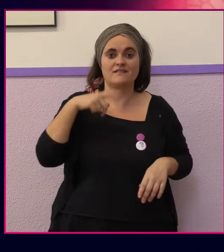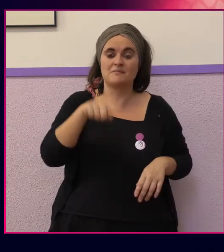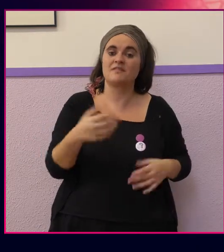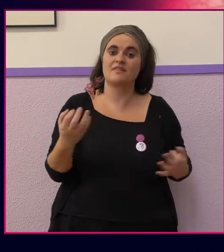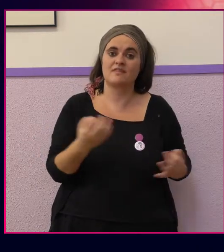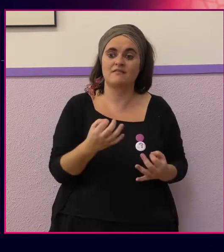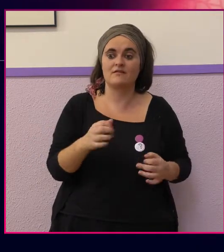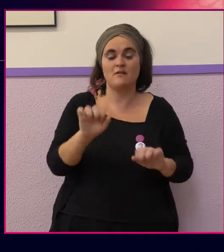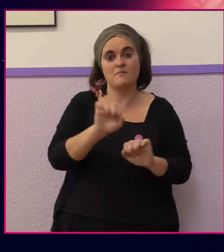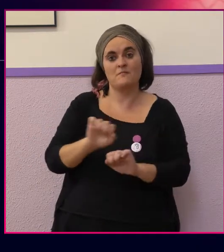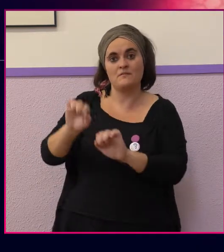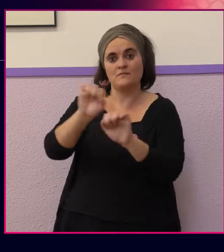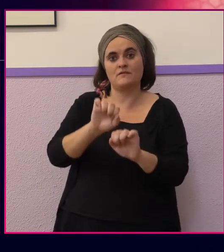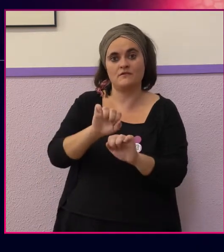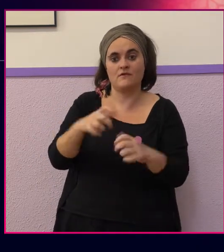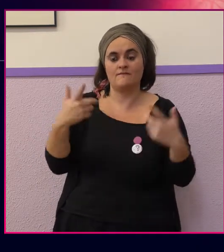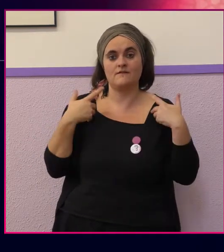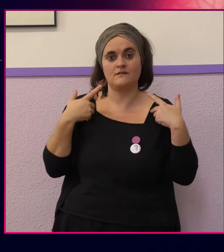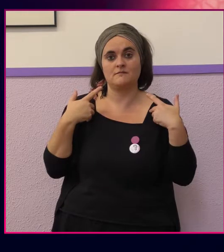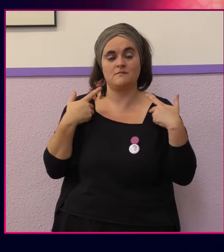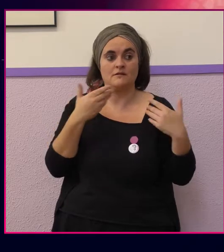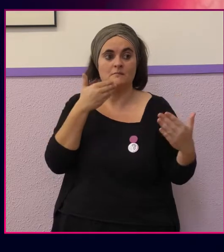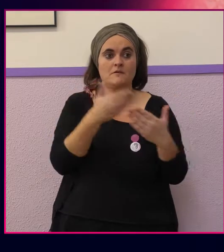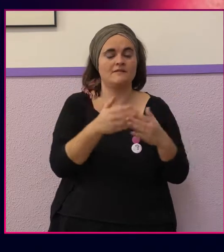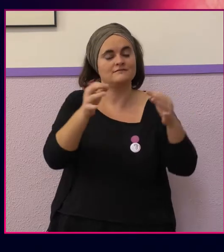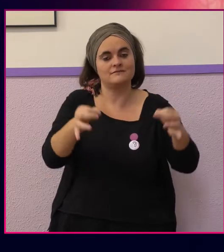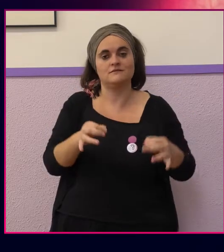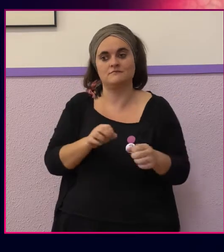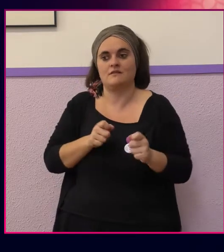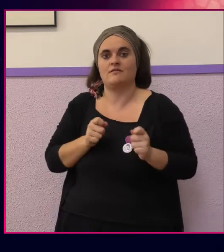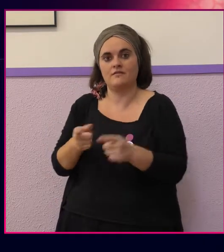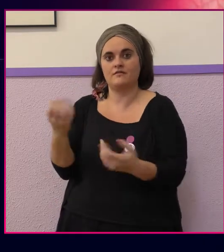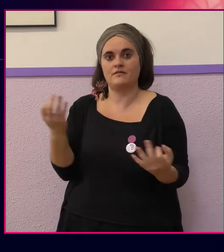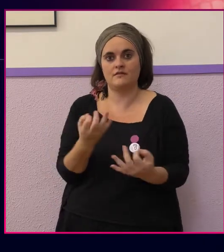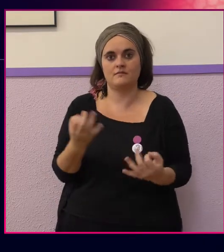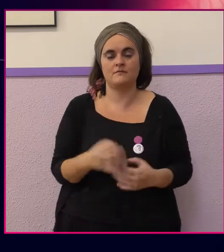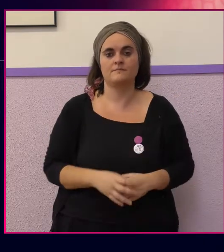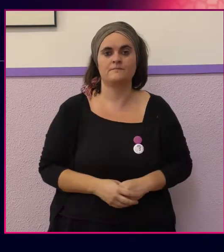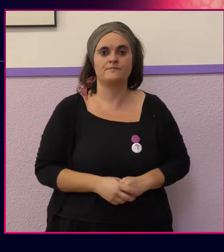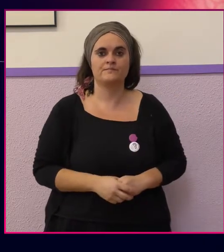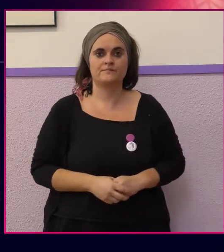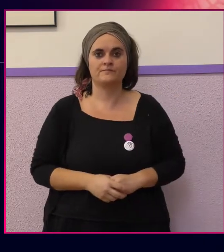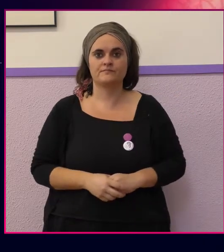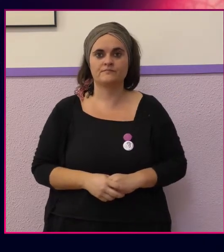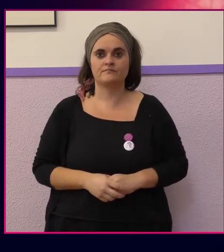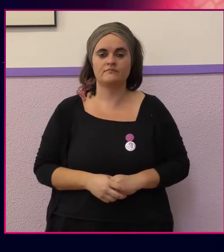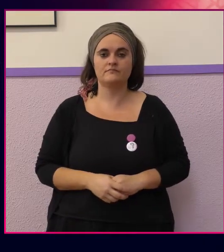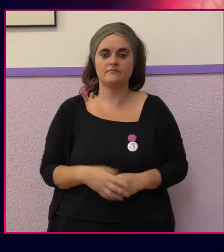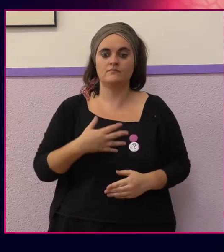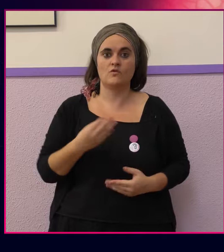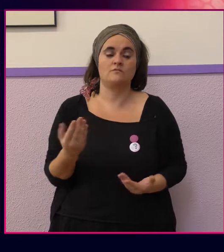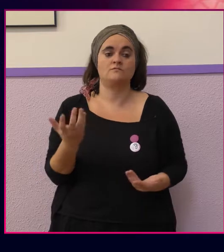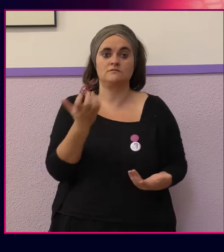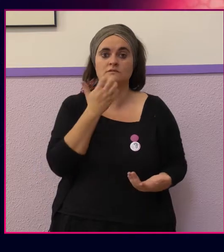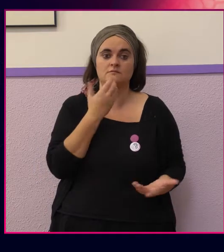Eta arau orokor gisa, babes eskaera egiten duten biktima guztiei berau